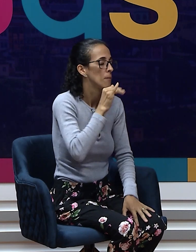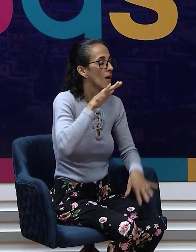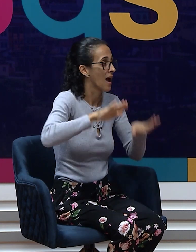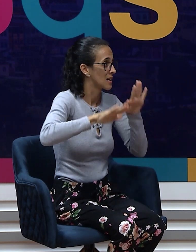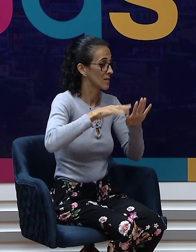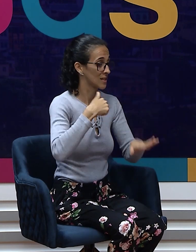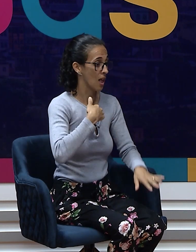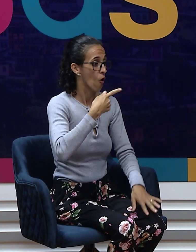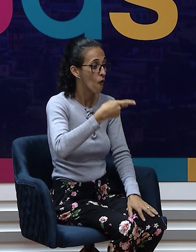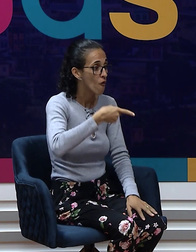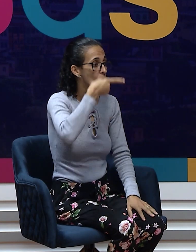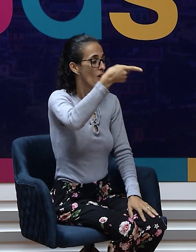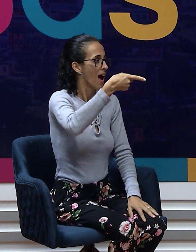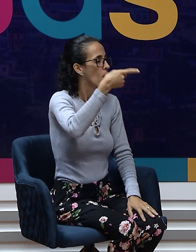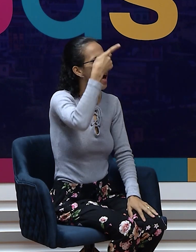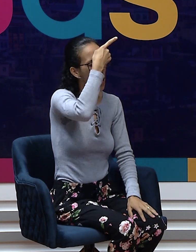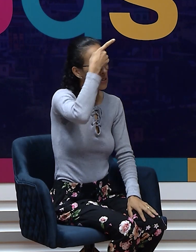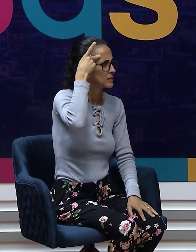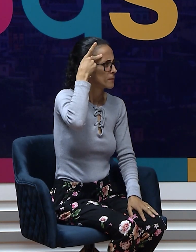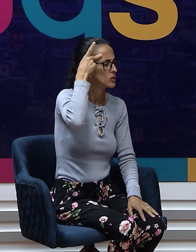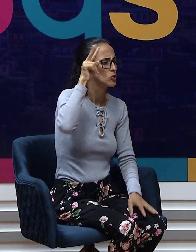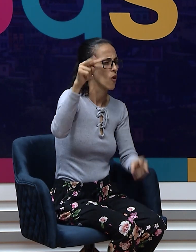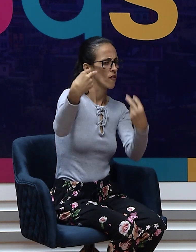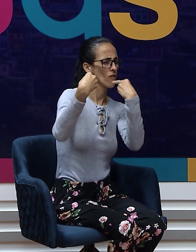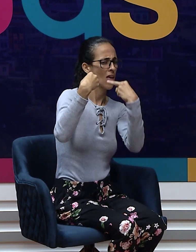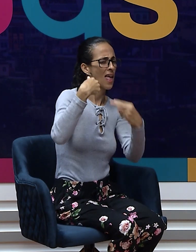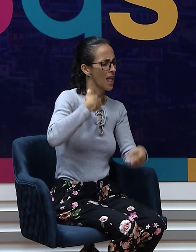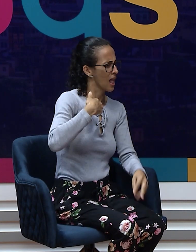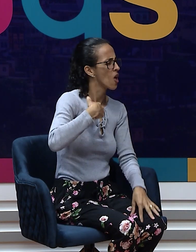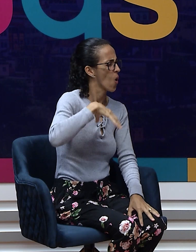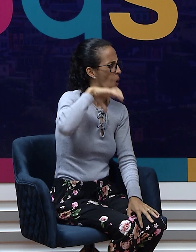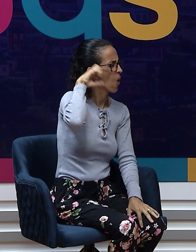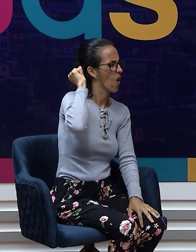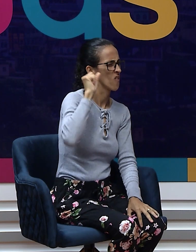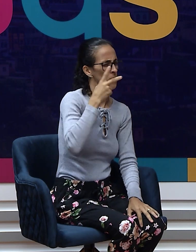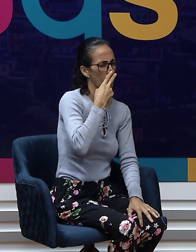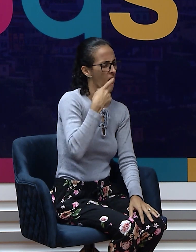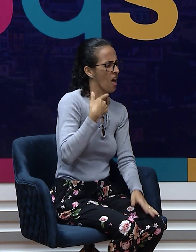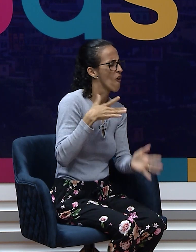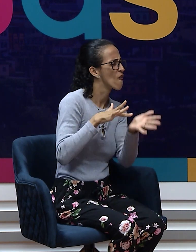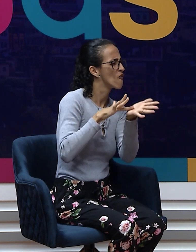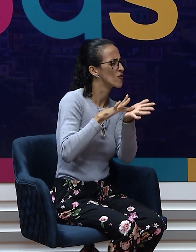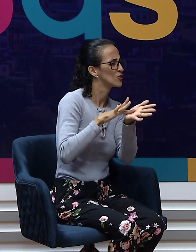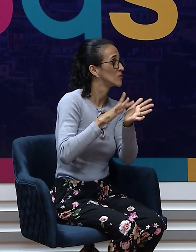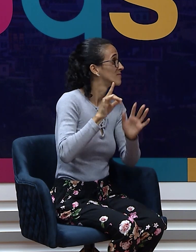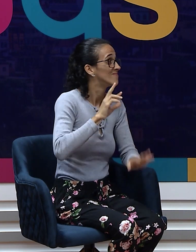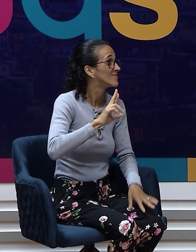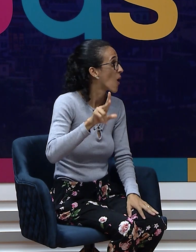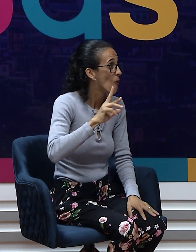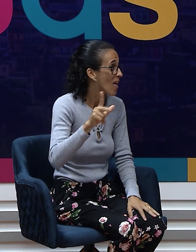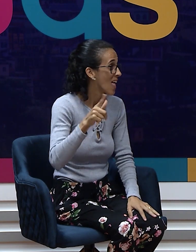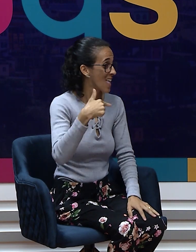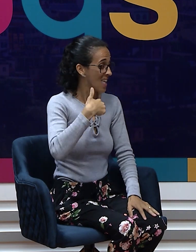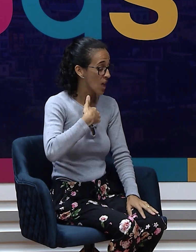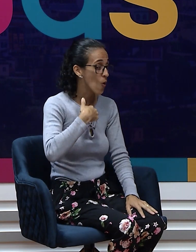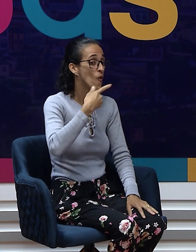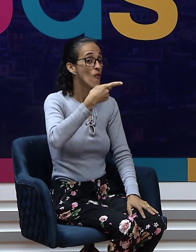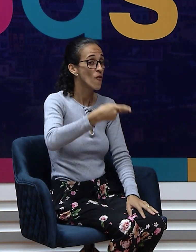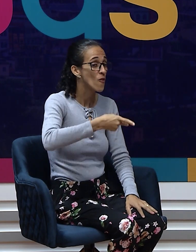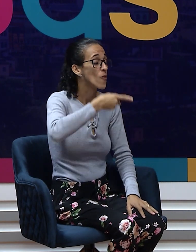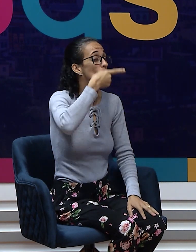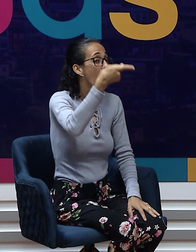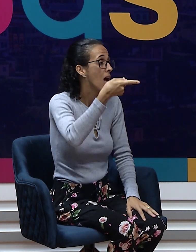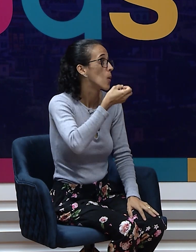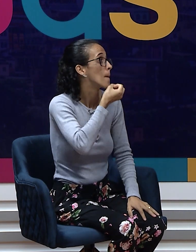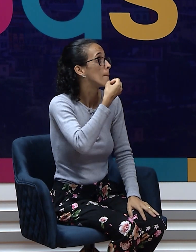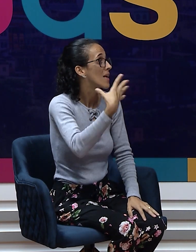vezes eu não escuto nada, as pessoas pensam que eu falo, ela fala, ela é ouvinte, ela está fingindo que é